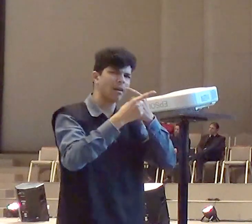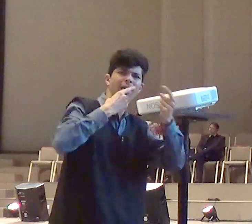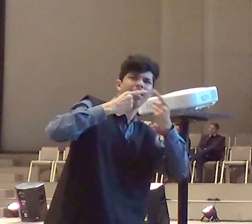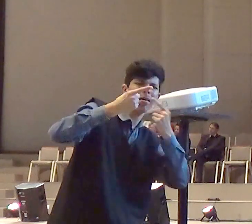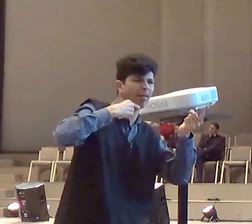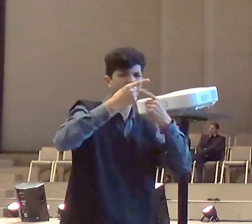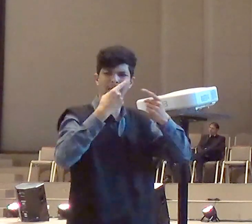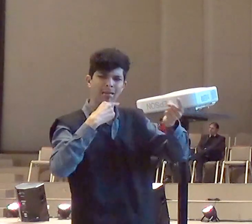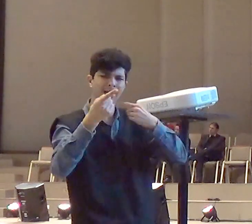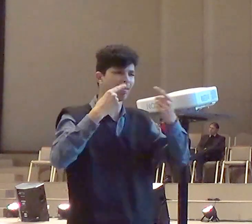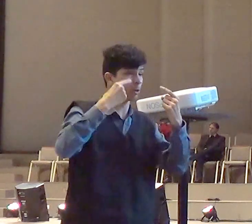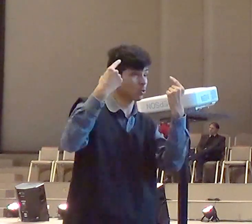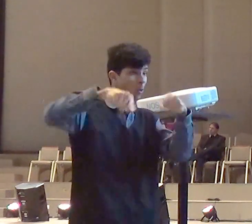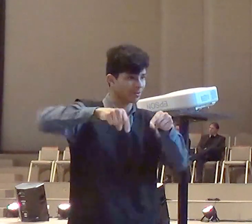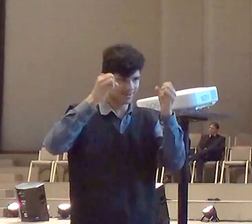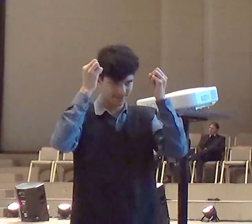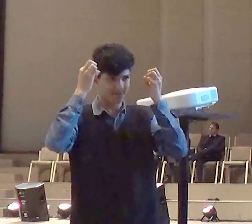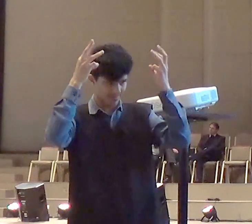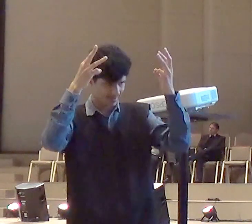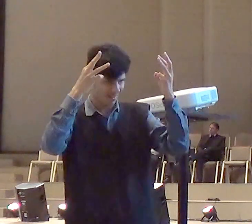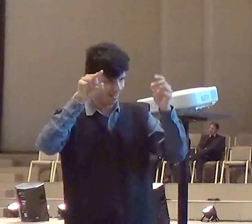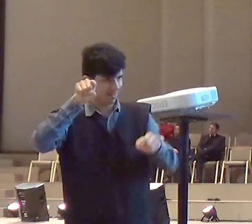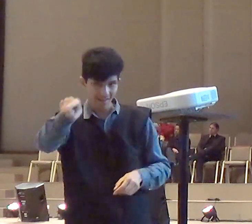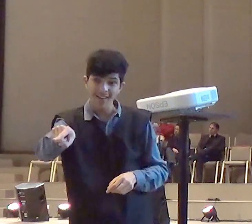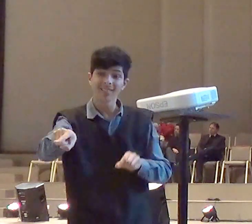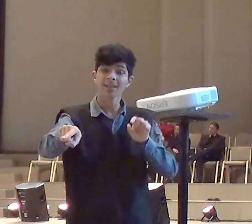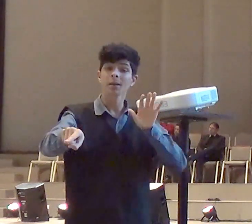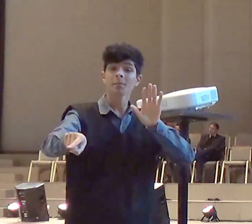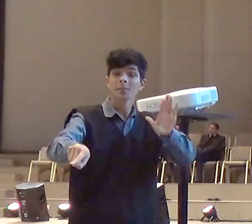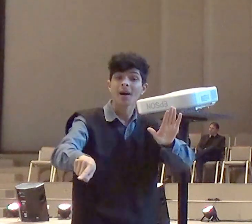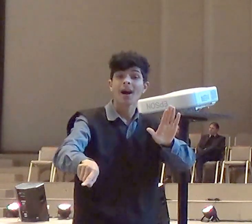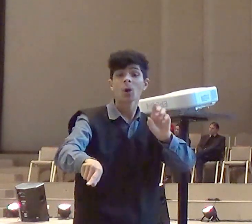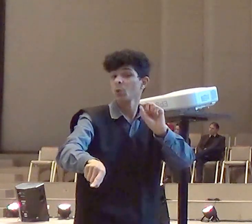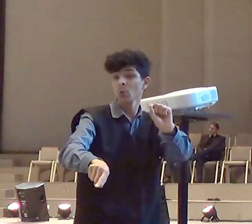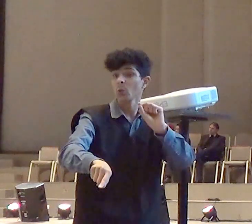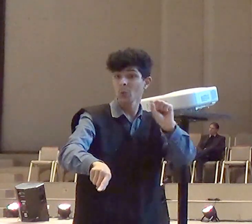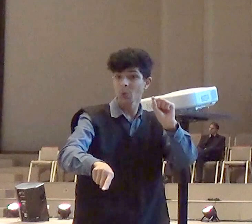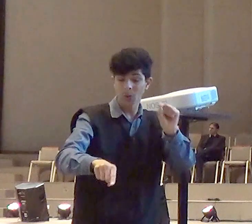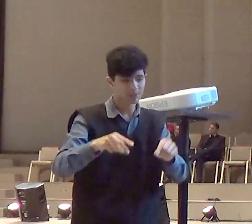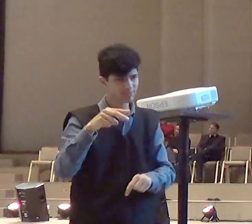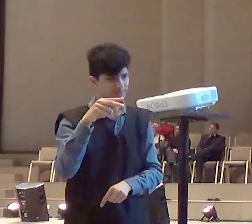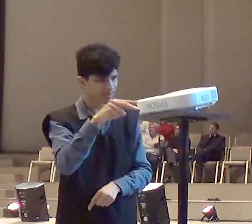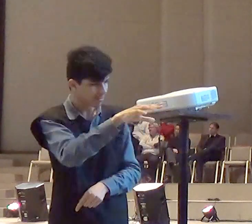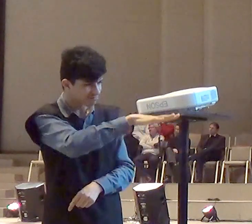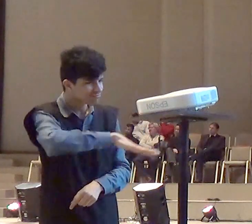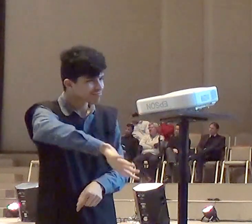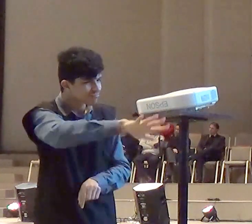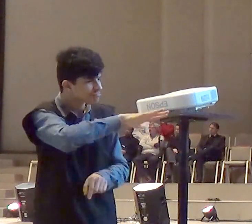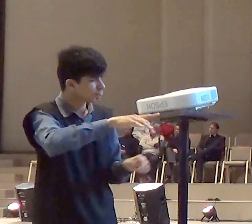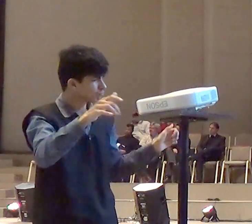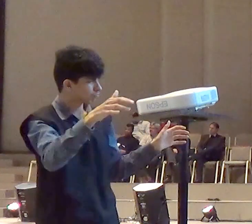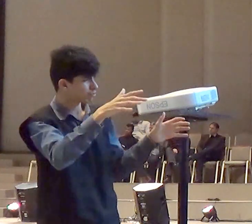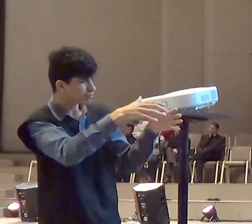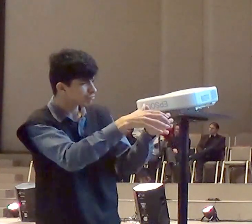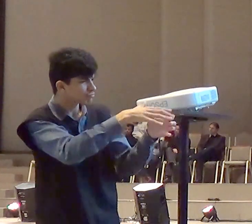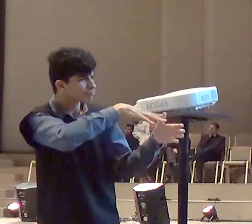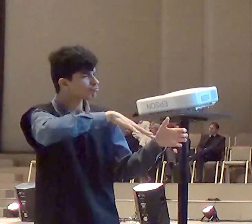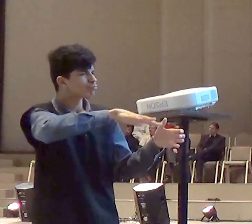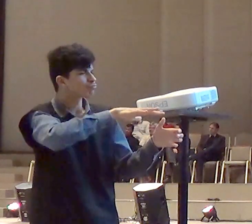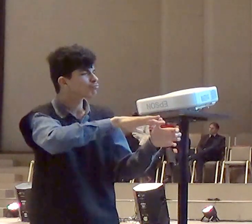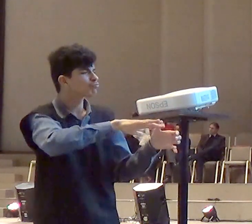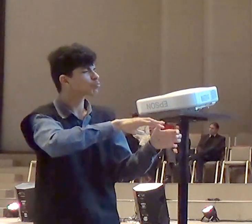murmurar é interessante que Muito provavelmente da tamirão e ão